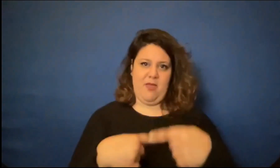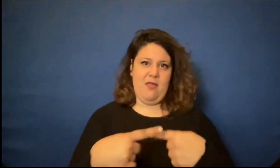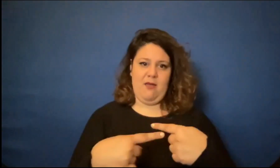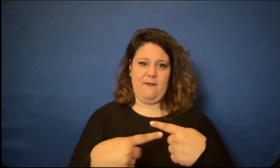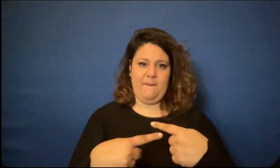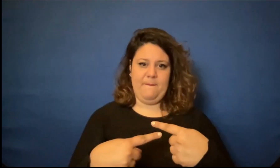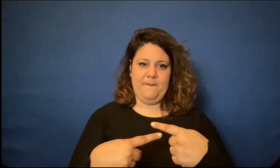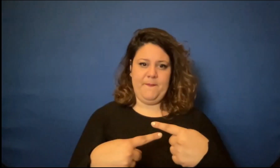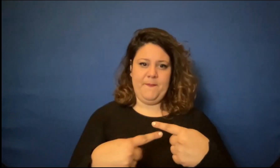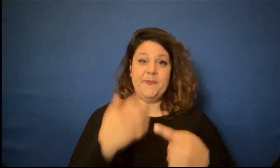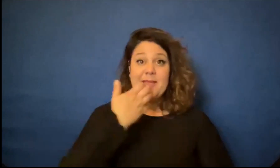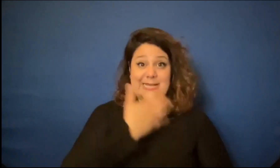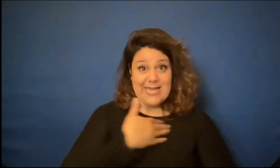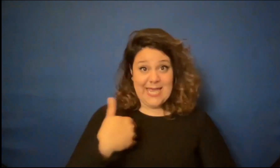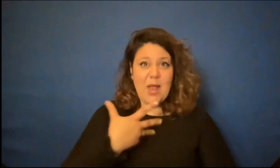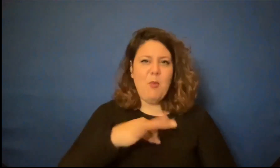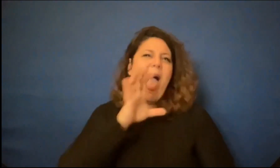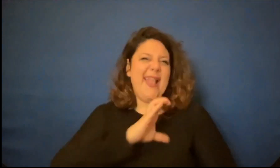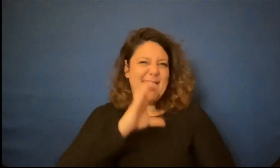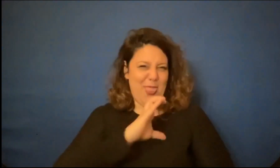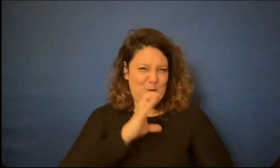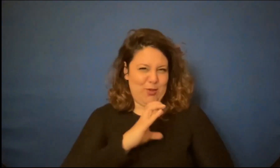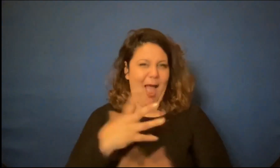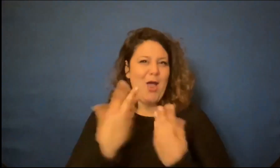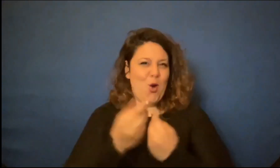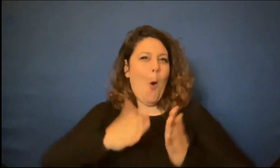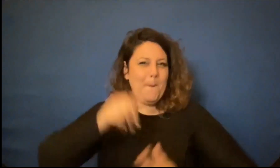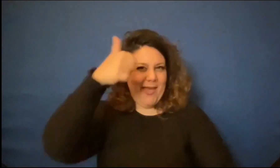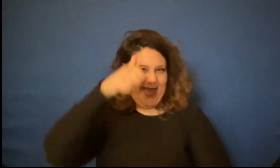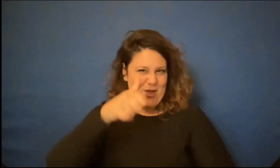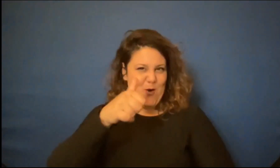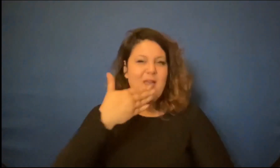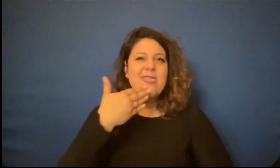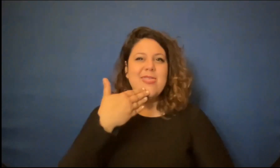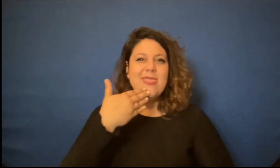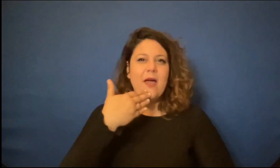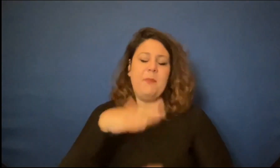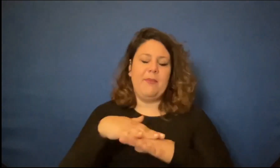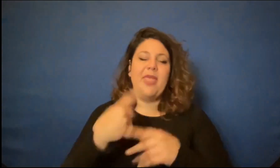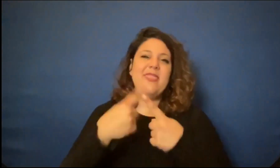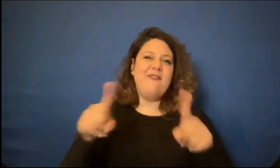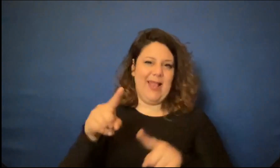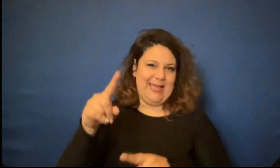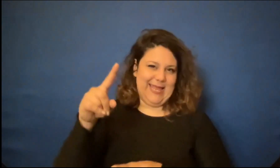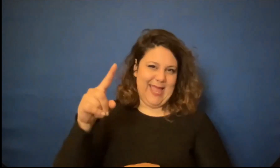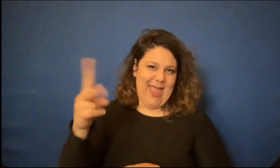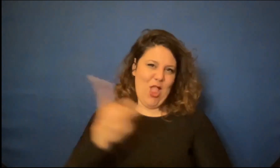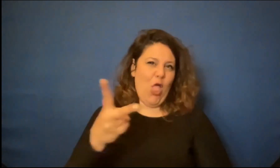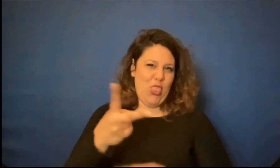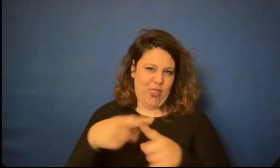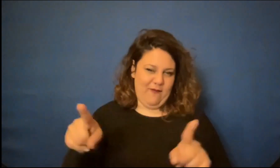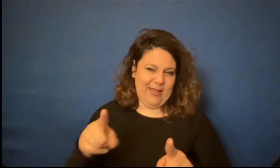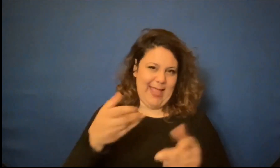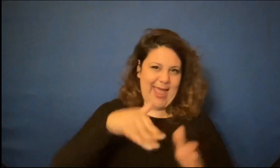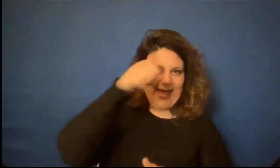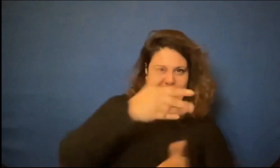Y si quieres puedo contar una pequeña anécdota que me pasó con mi hijo, que es distinto a Teresa. Es una